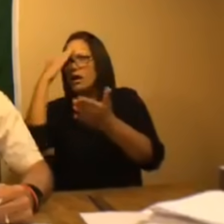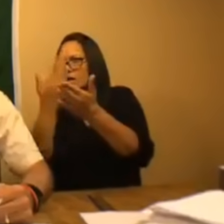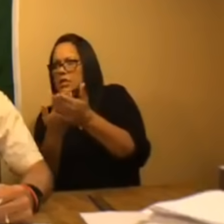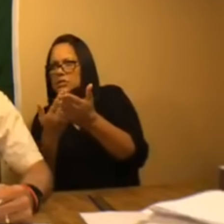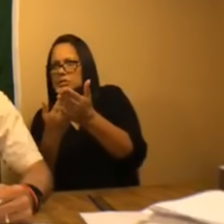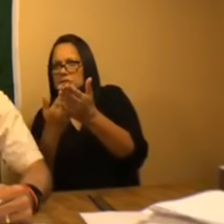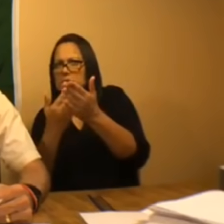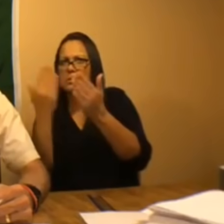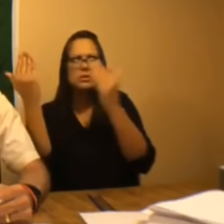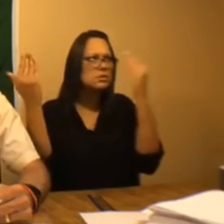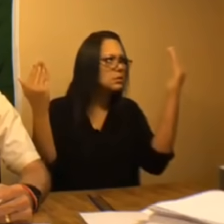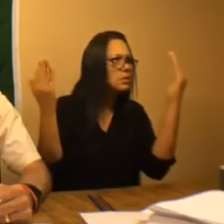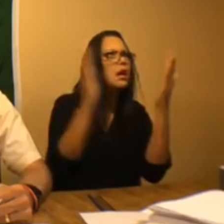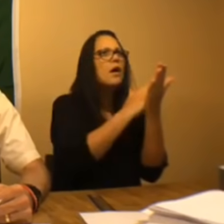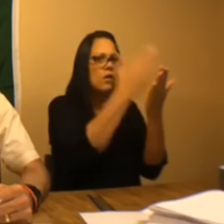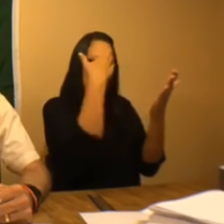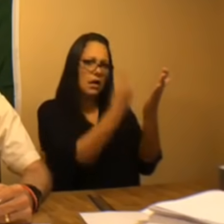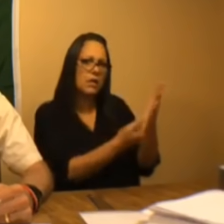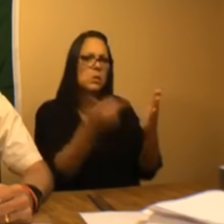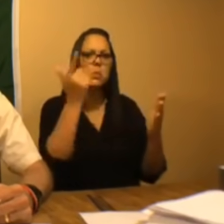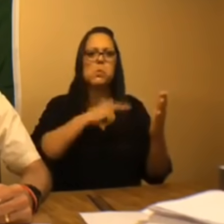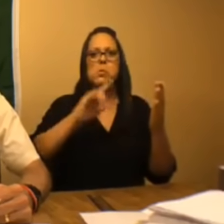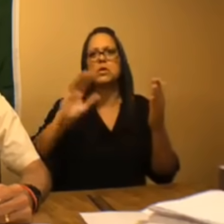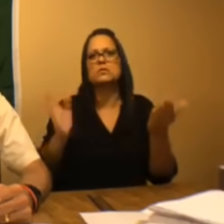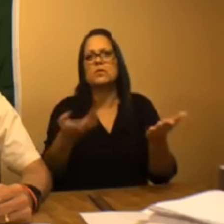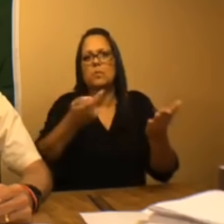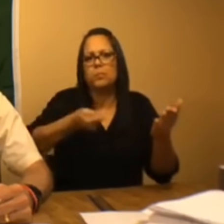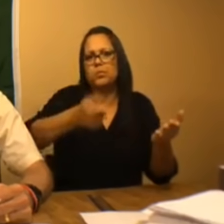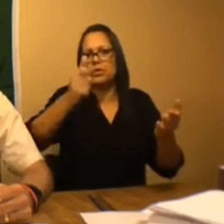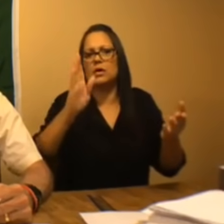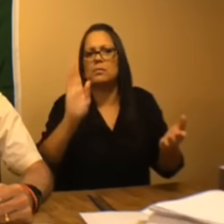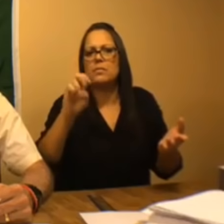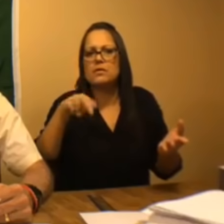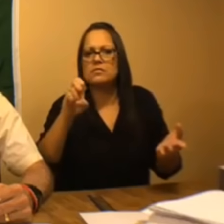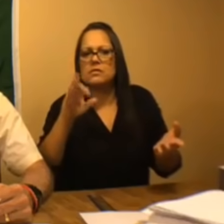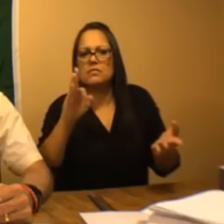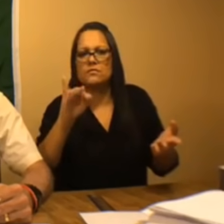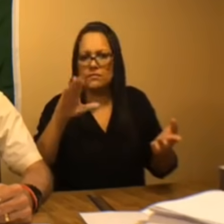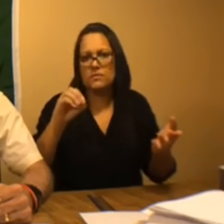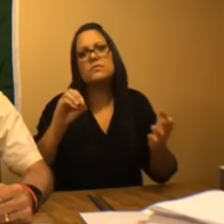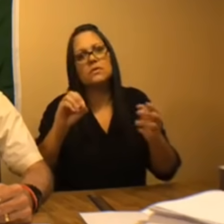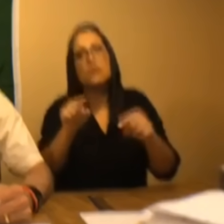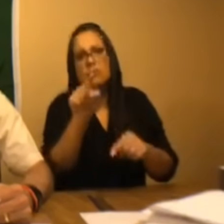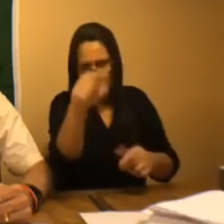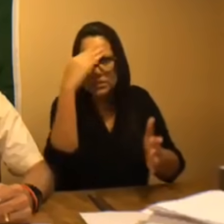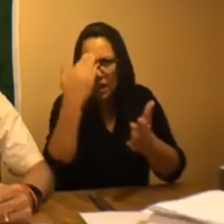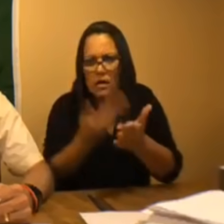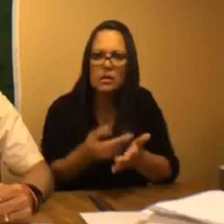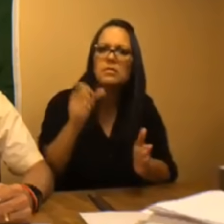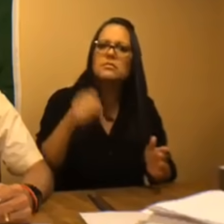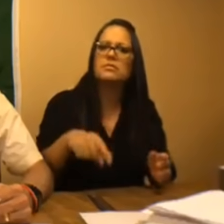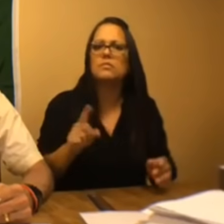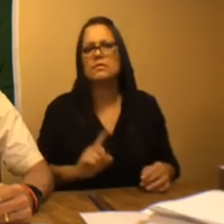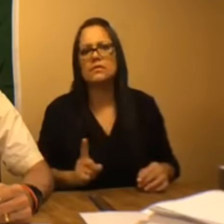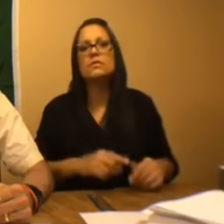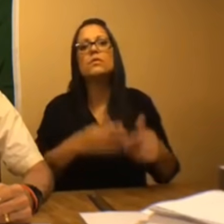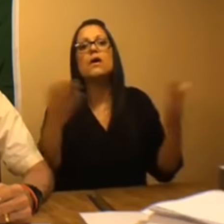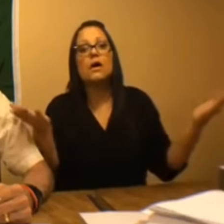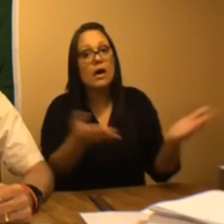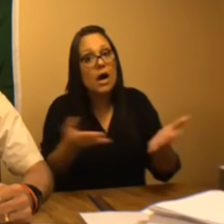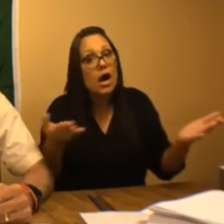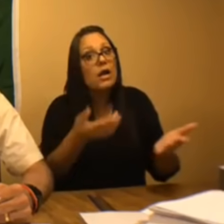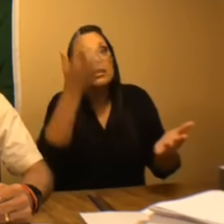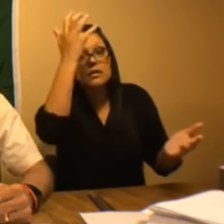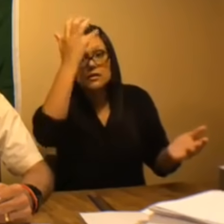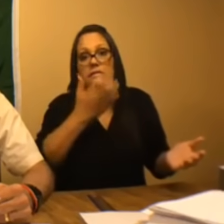outro, que vai conceder reajuste, benefício à sua categoria. Vocês acreditam nisso? O que está em jogo no